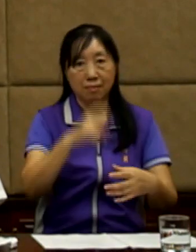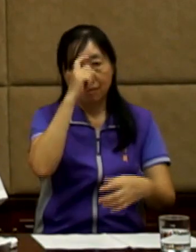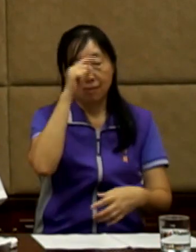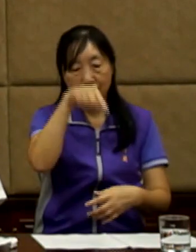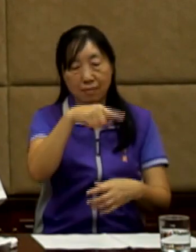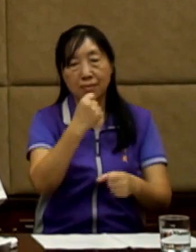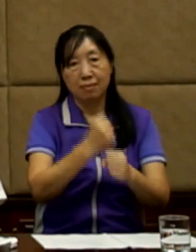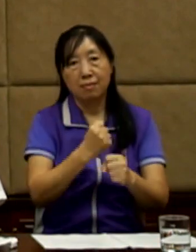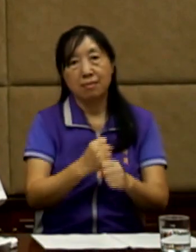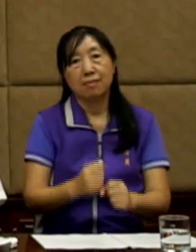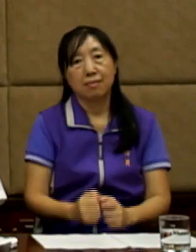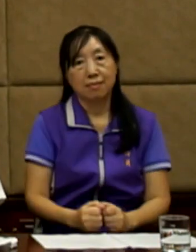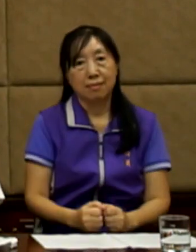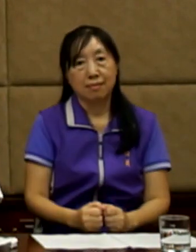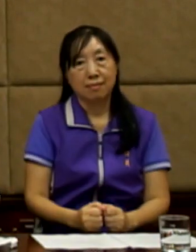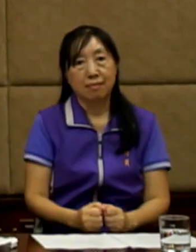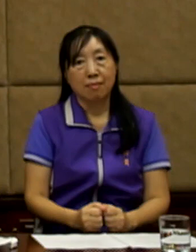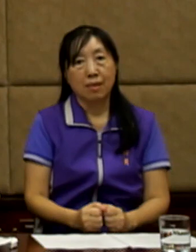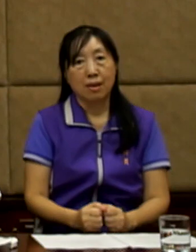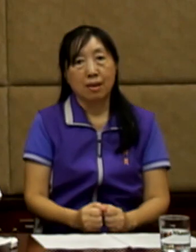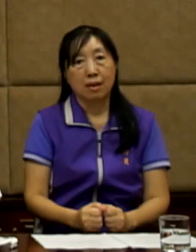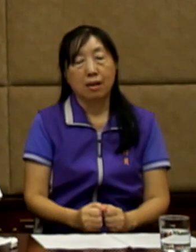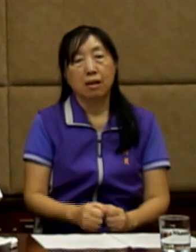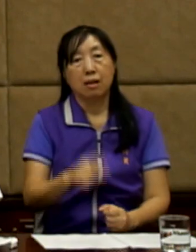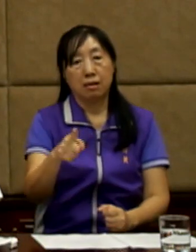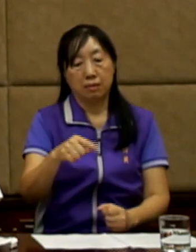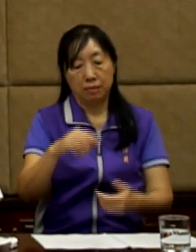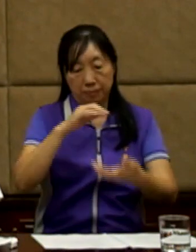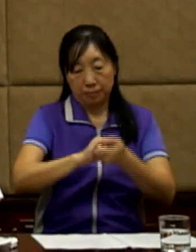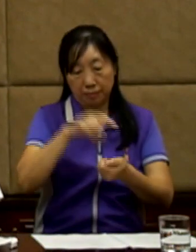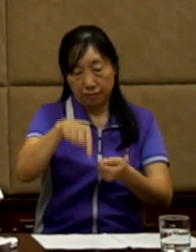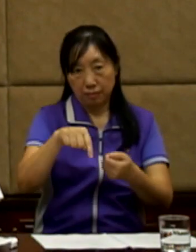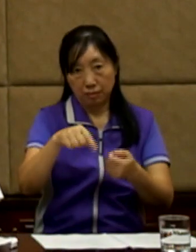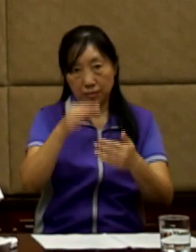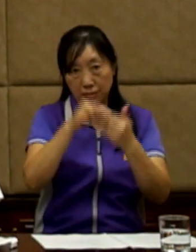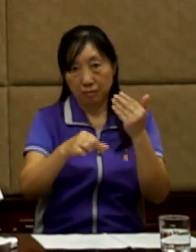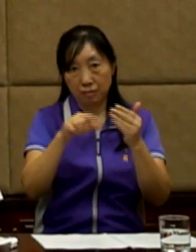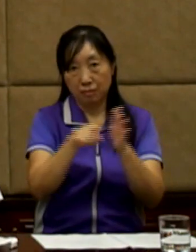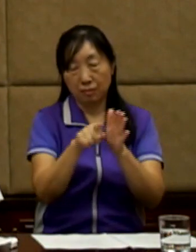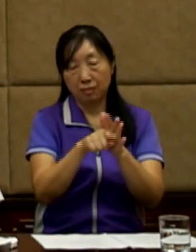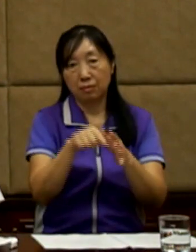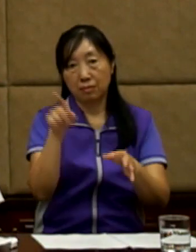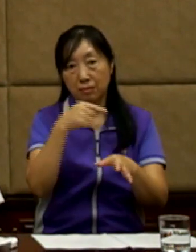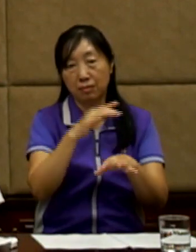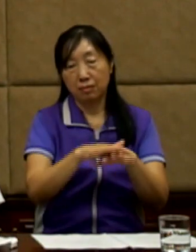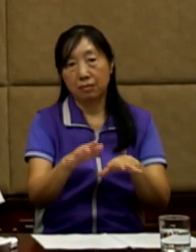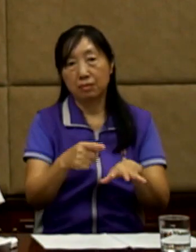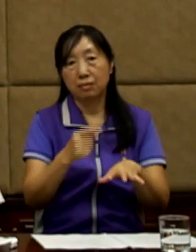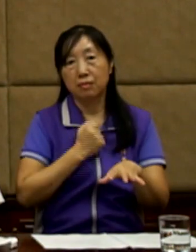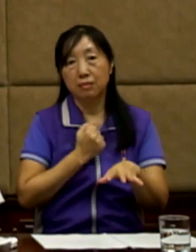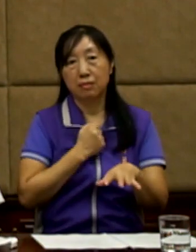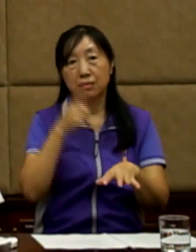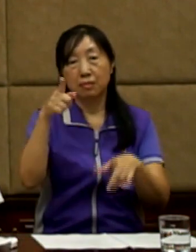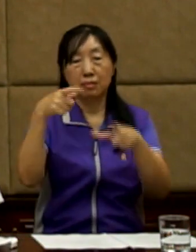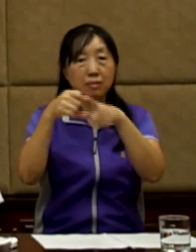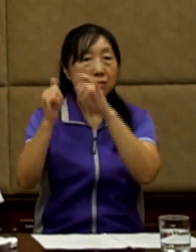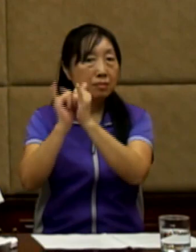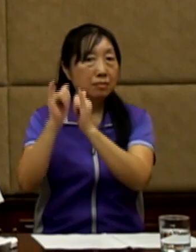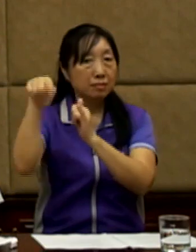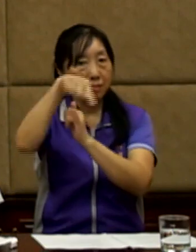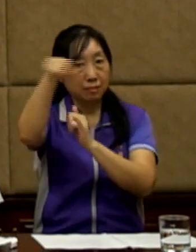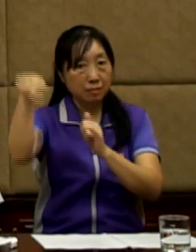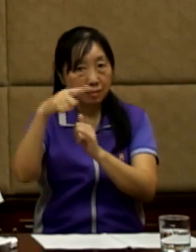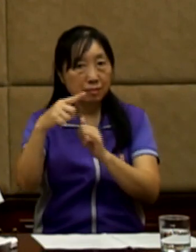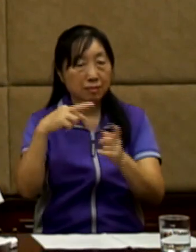样的去建立他自然的自律机制以后，将来我们在审查的时候也可以了解到公益团体跟他们在